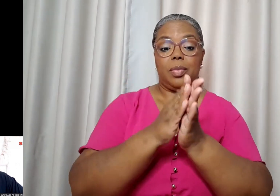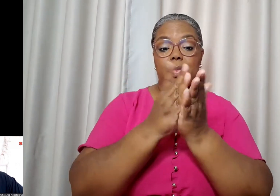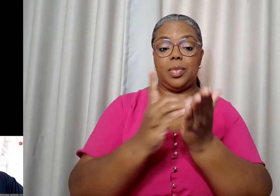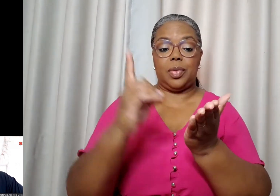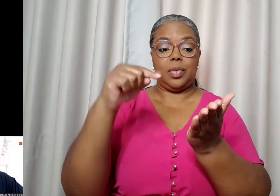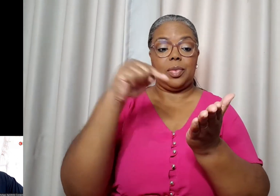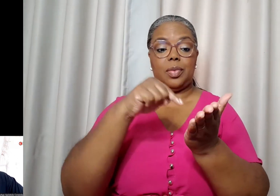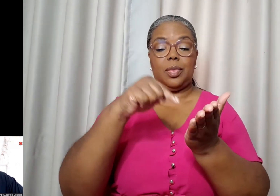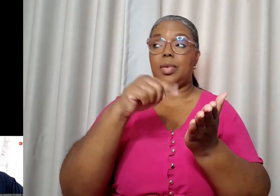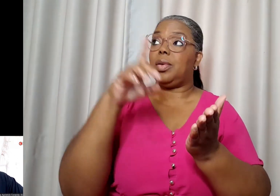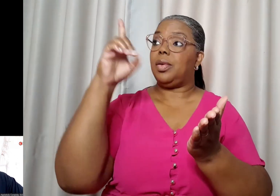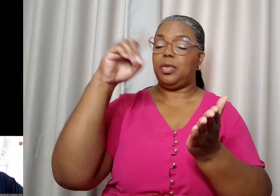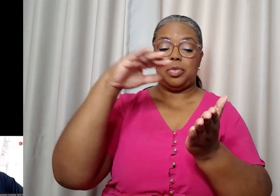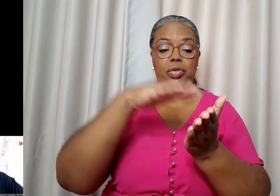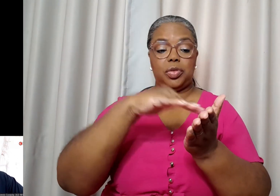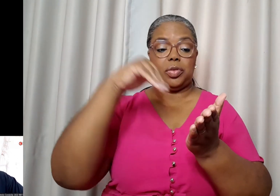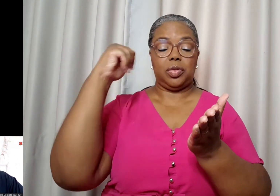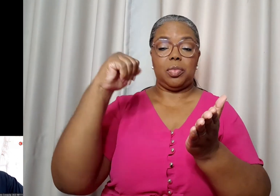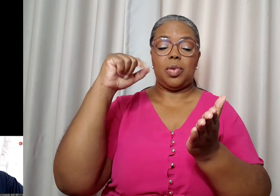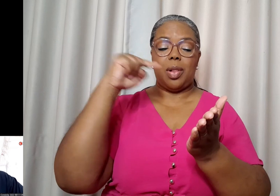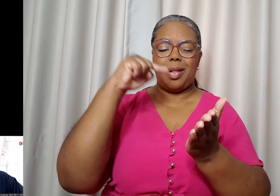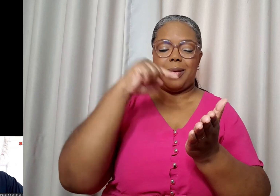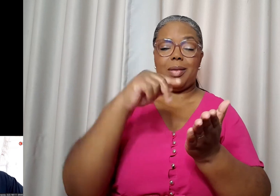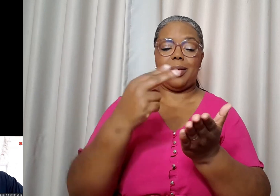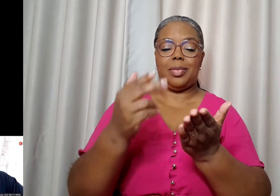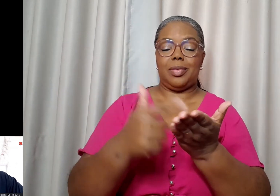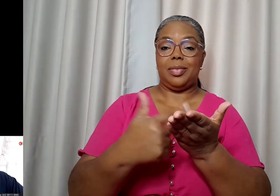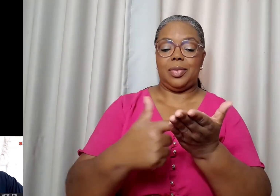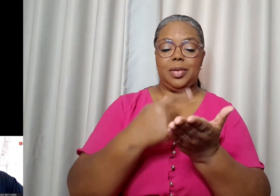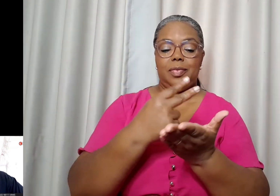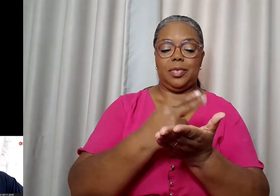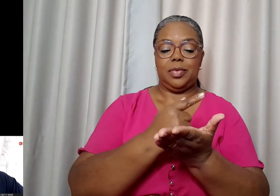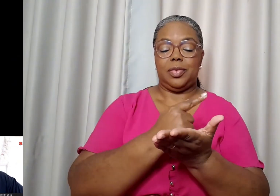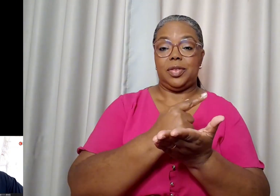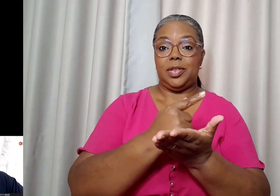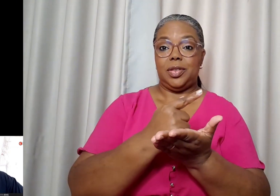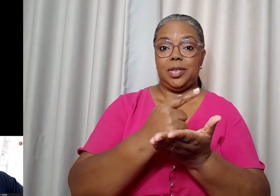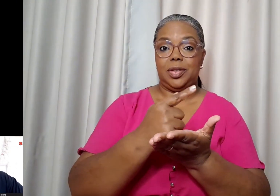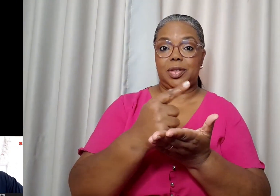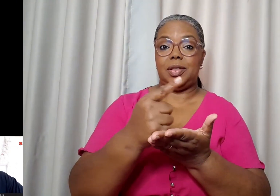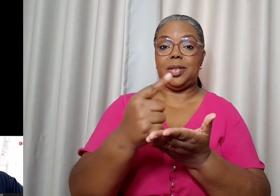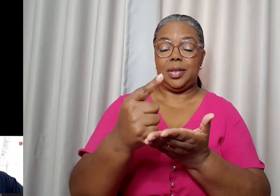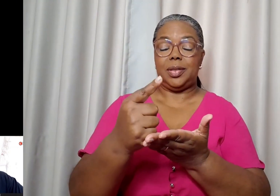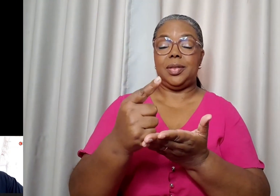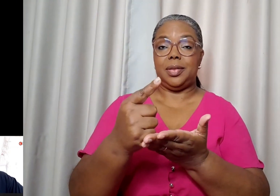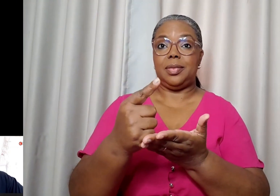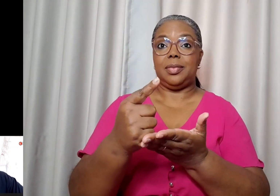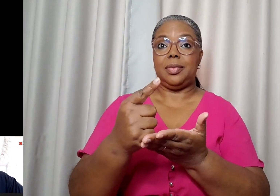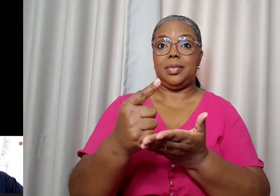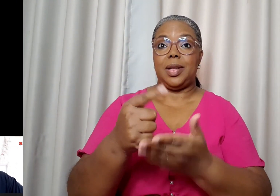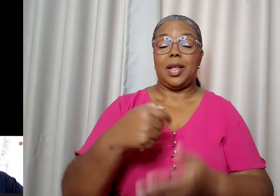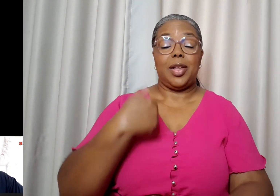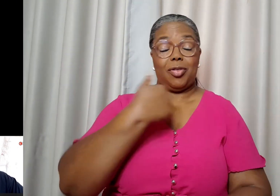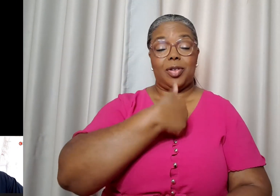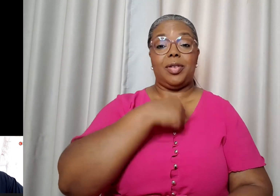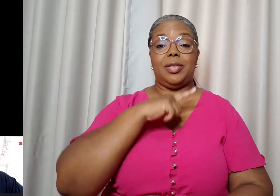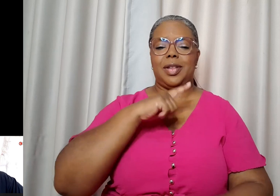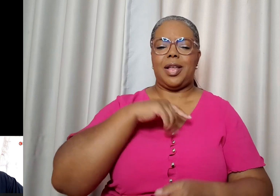homem lá em Gênesis, que diz o quê? Que nós viemos para governar a terra.